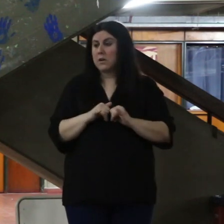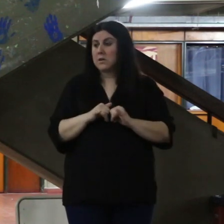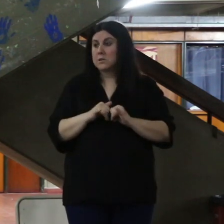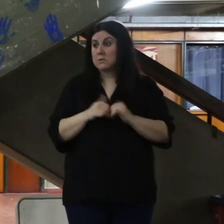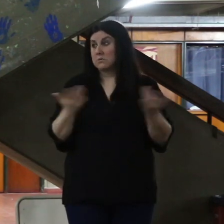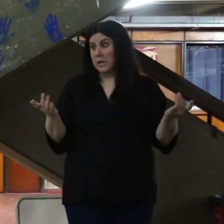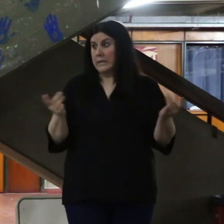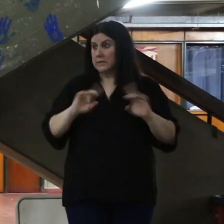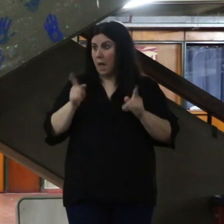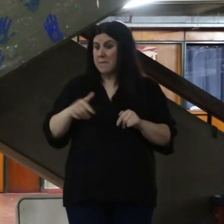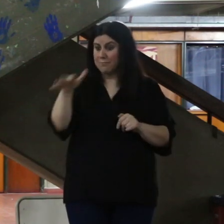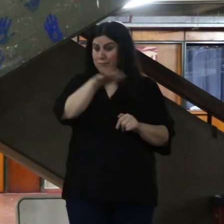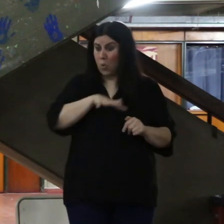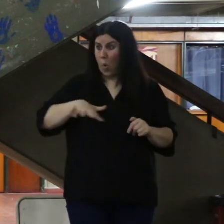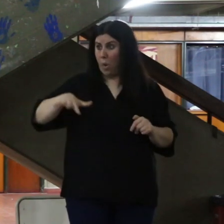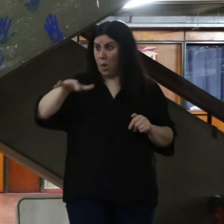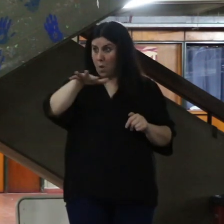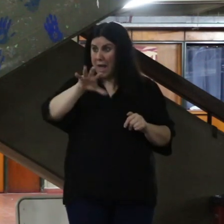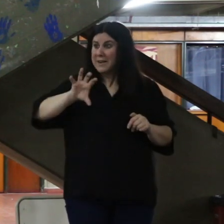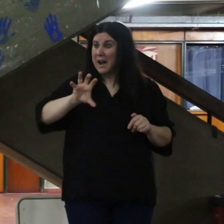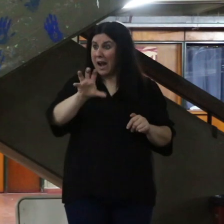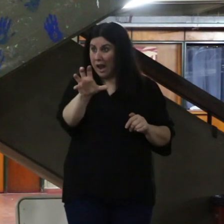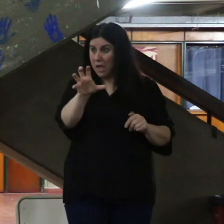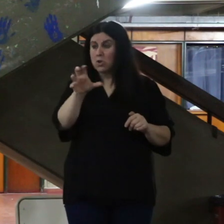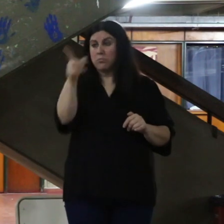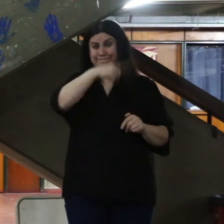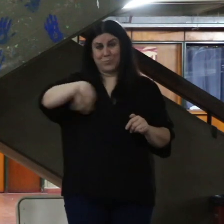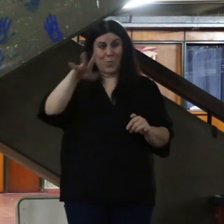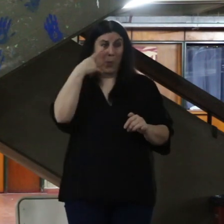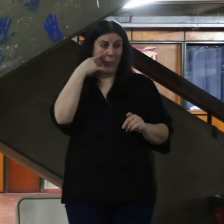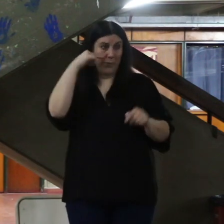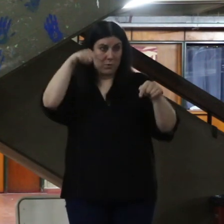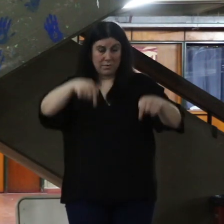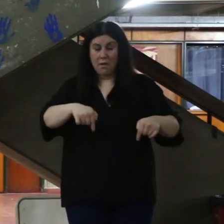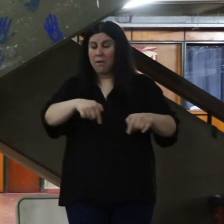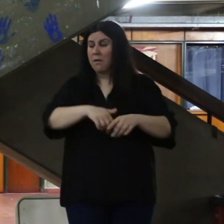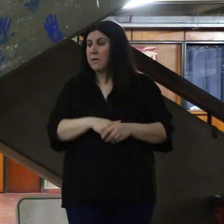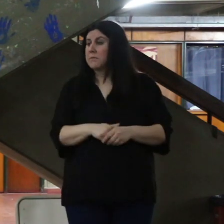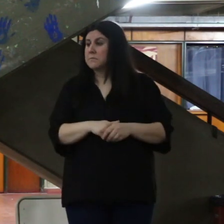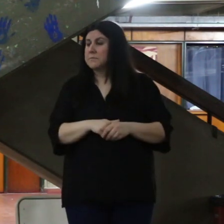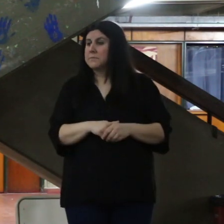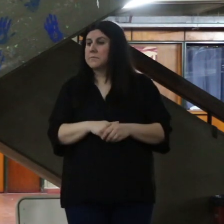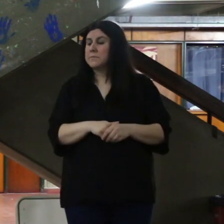de esta región en particular en la que nosotros vivimos, han